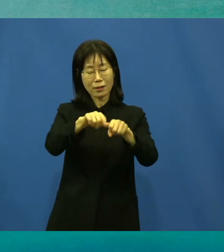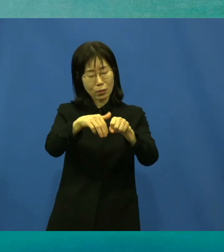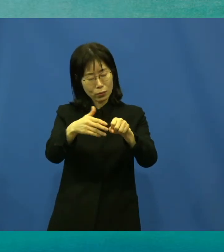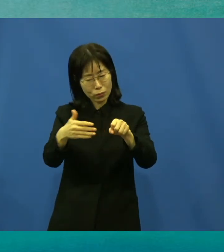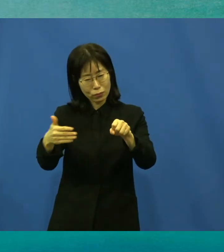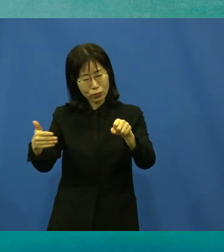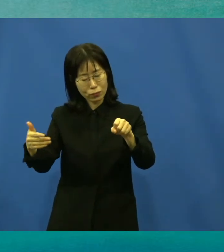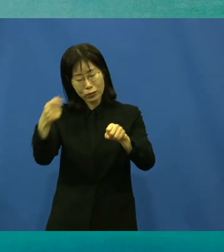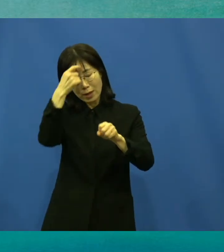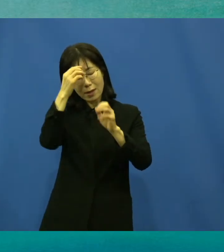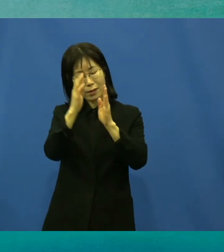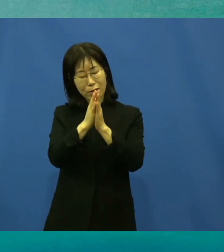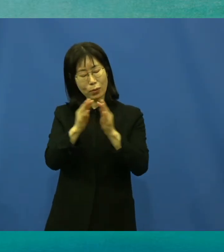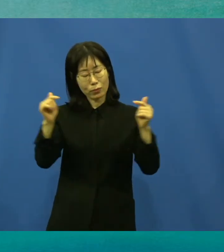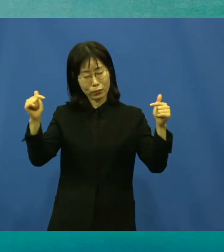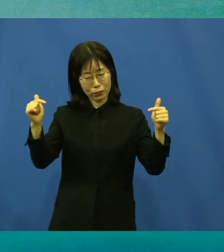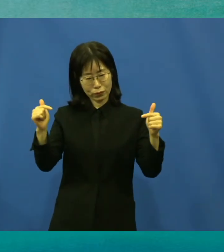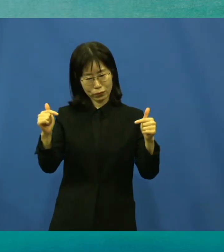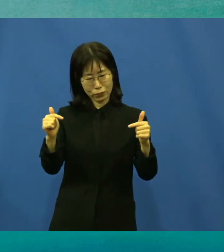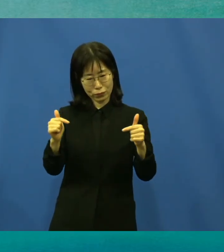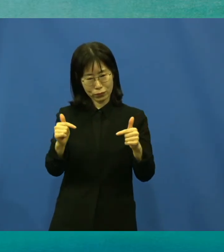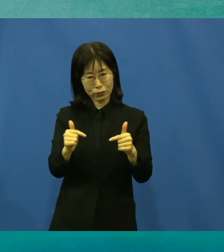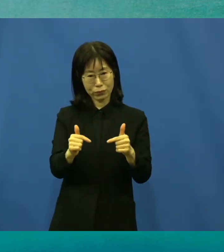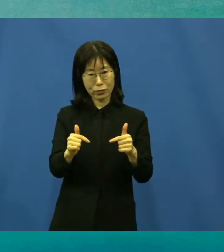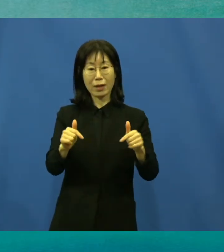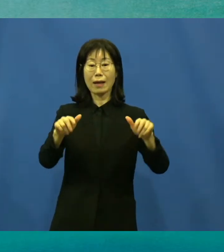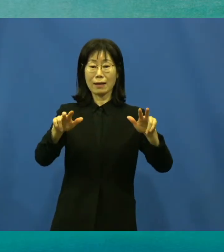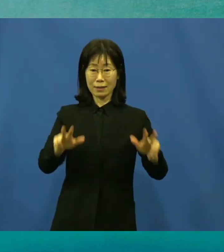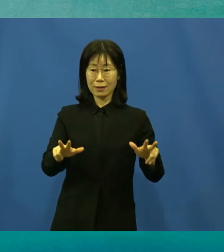이제 다시 그의 기도가 살아나고 있습니다.